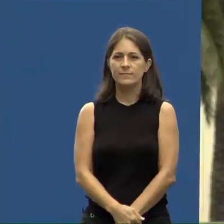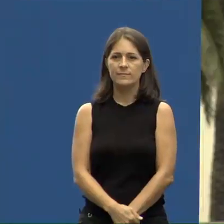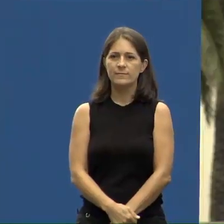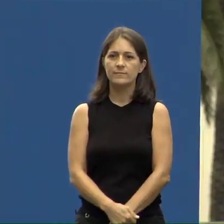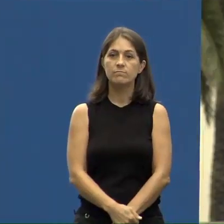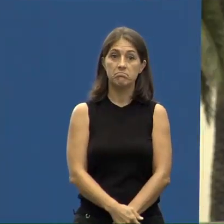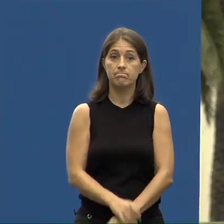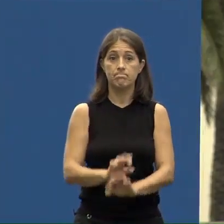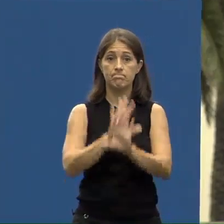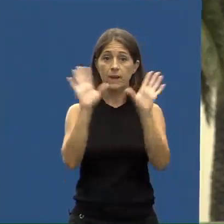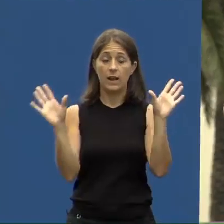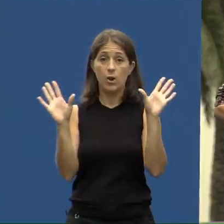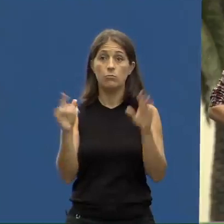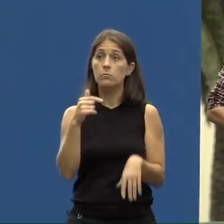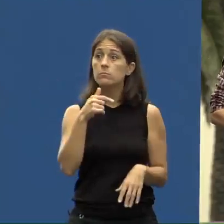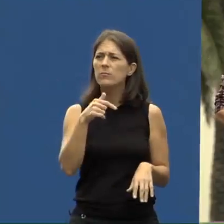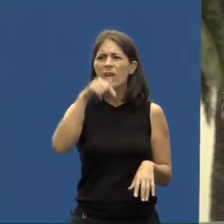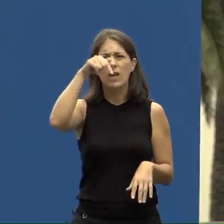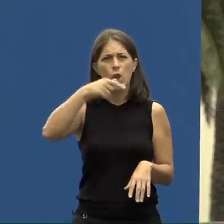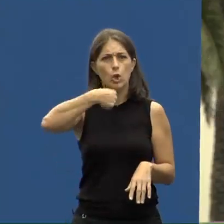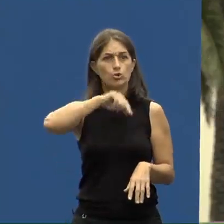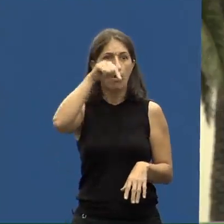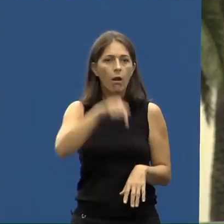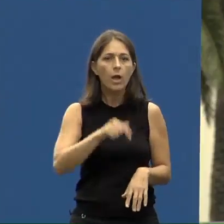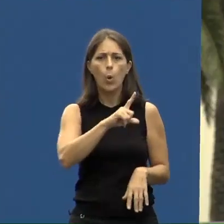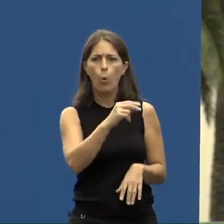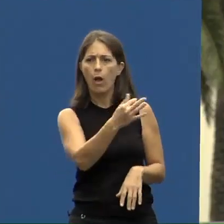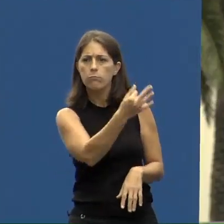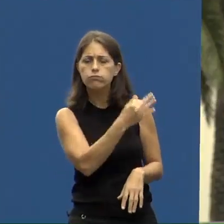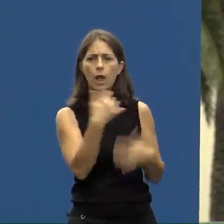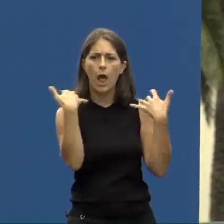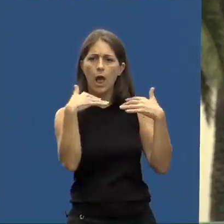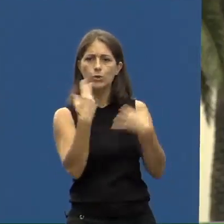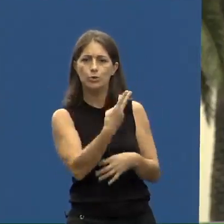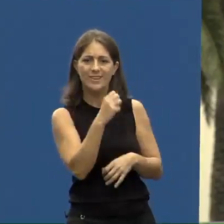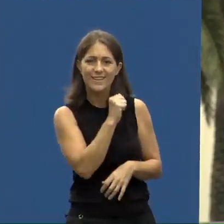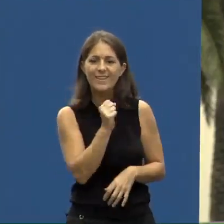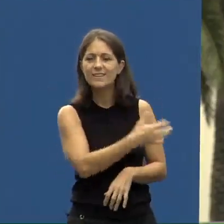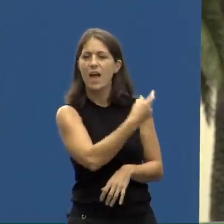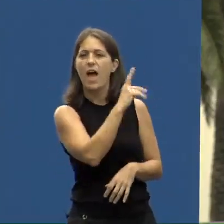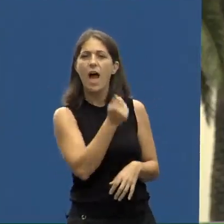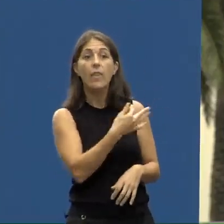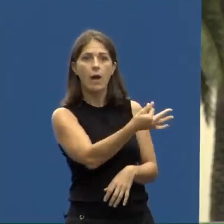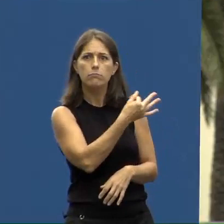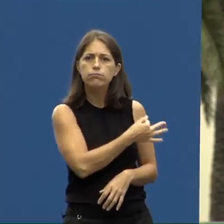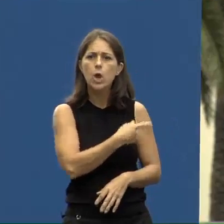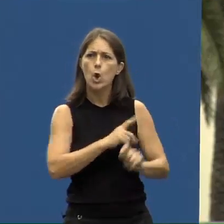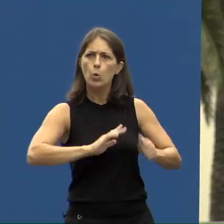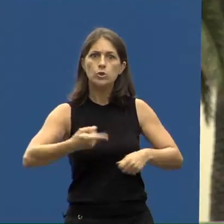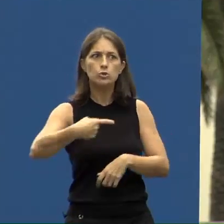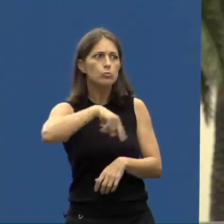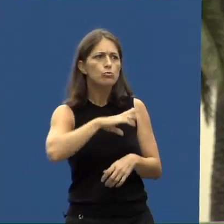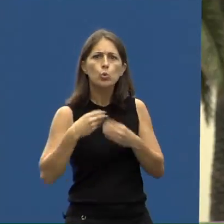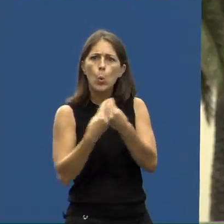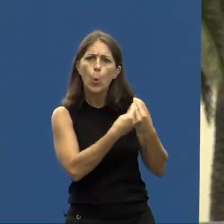E evidentemente que estemos hoxe aquí, que estén Luca, Antón, os tres tenores, que este Ada, que este Luis, que estemos todos xuntos,